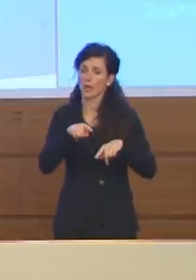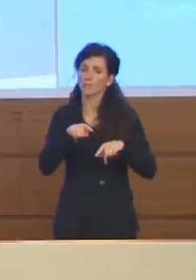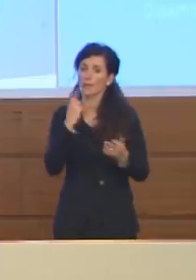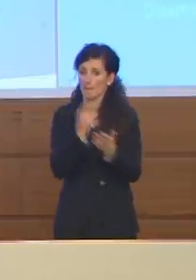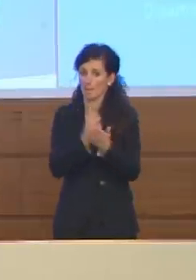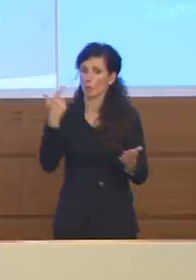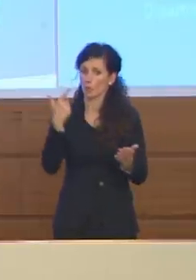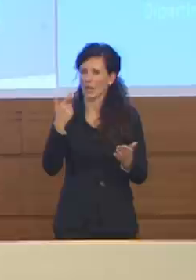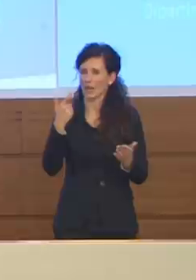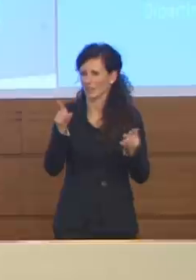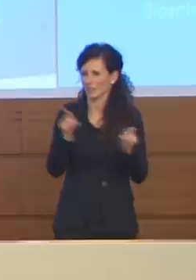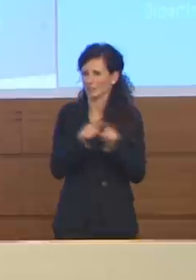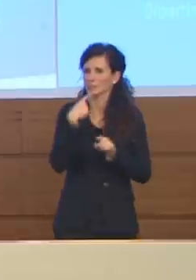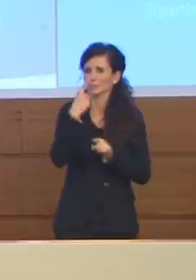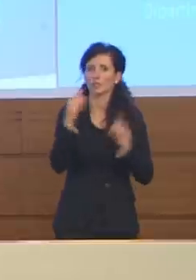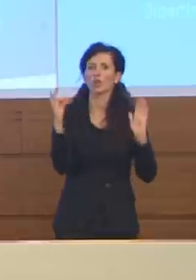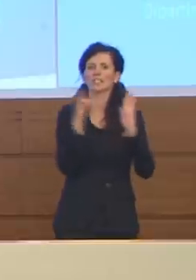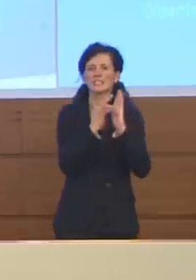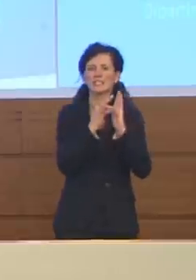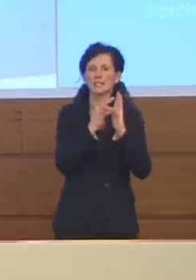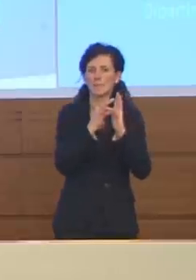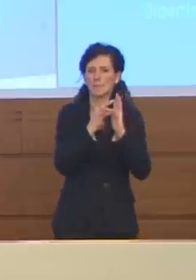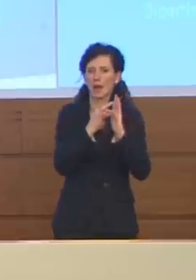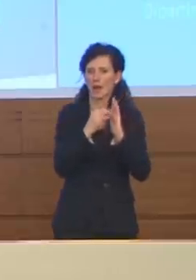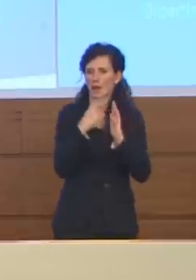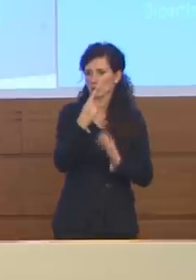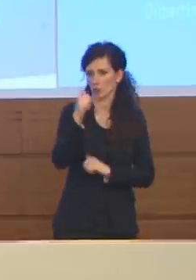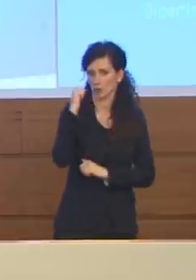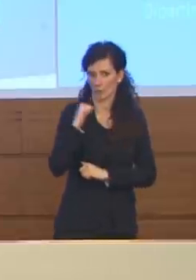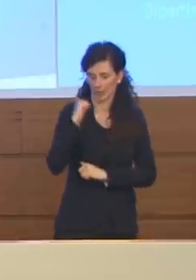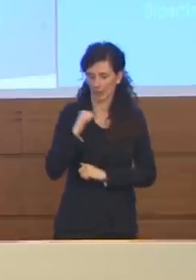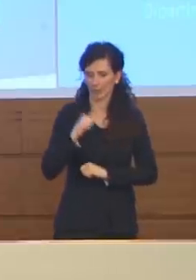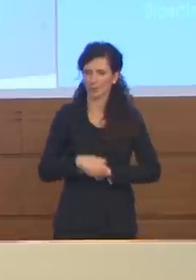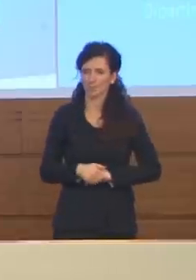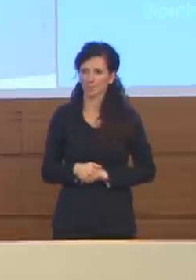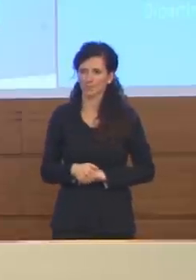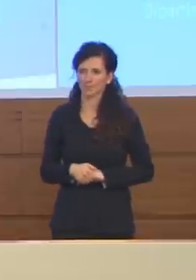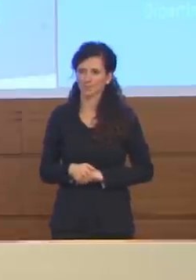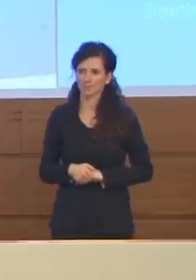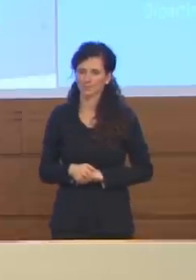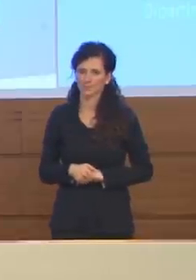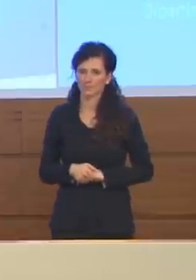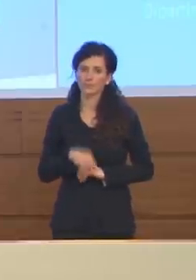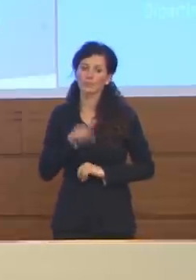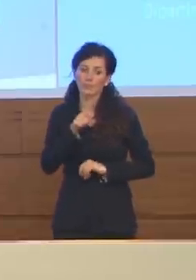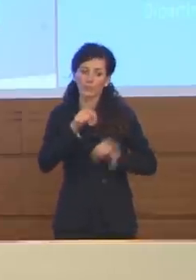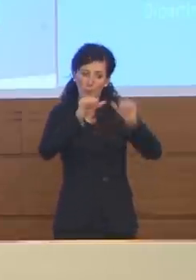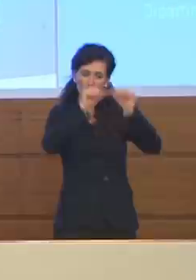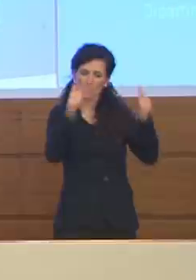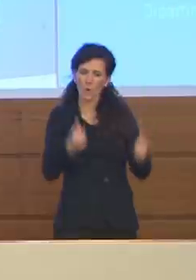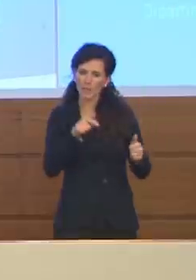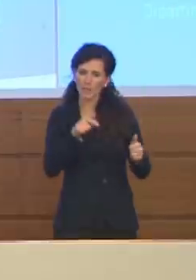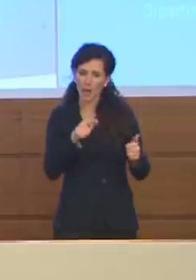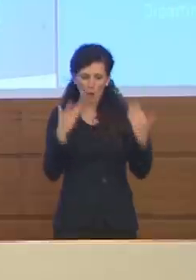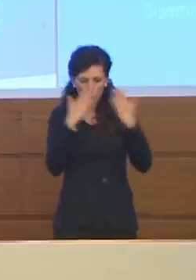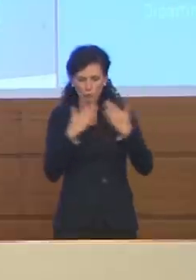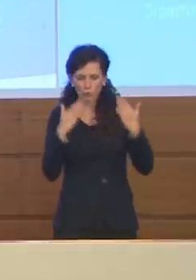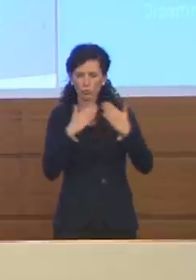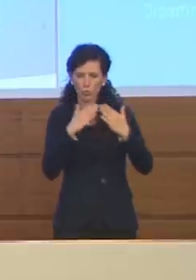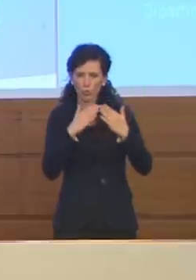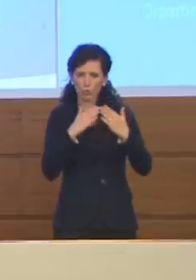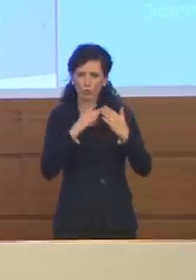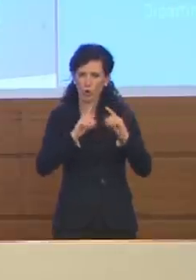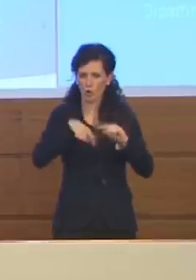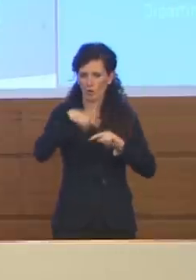parlato e fondando questo tipo di costruzione di modello questi orientamenti